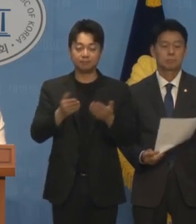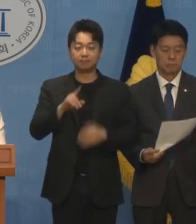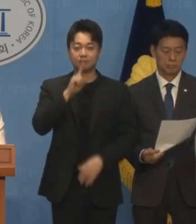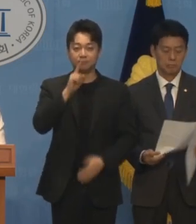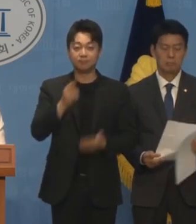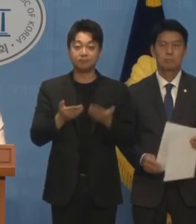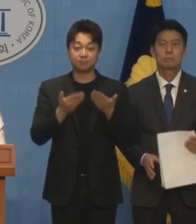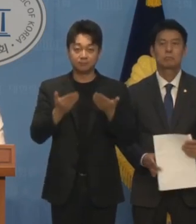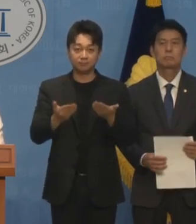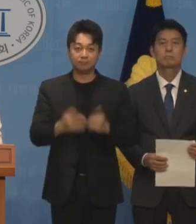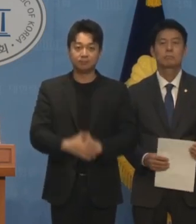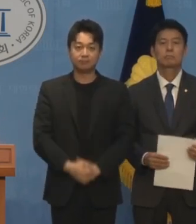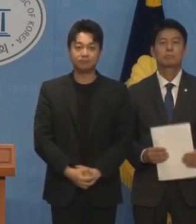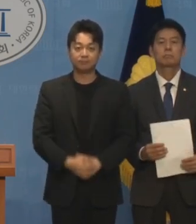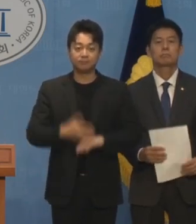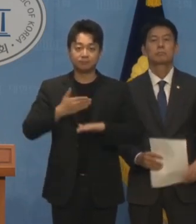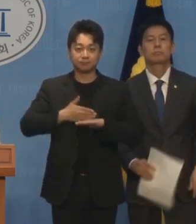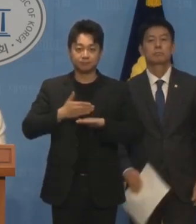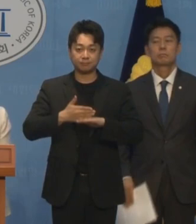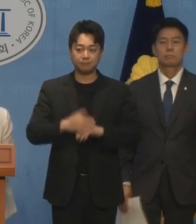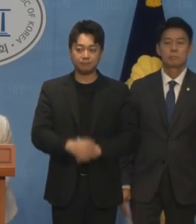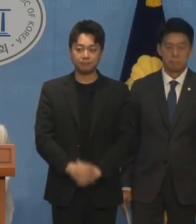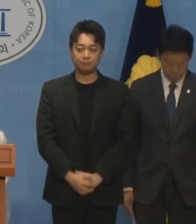한민수 의원 일동입니다. 감사합니다.